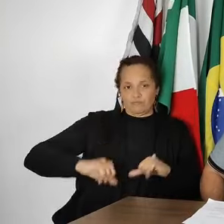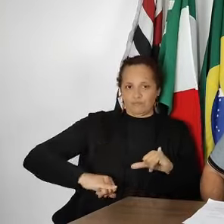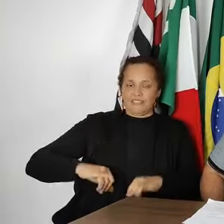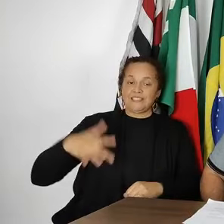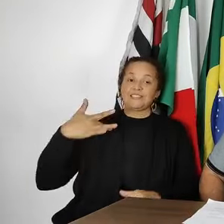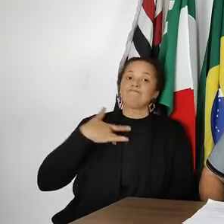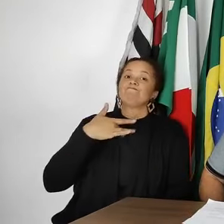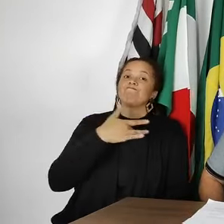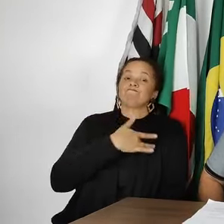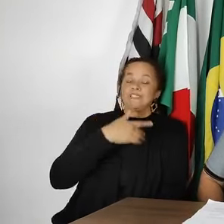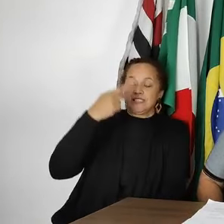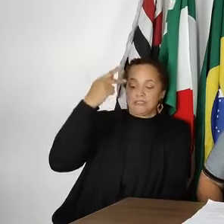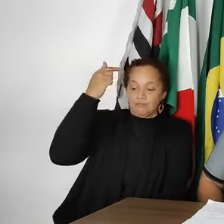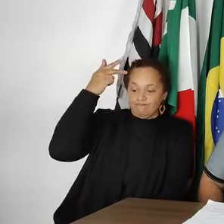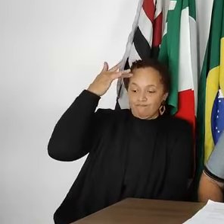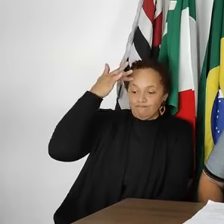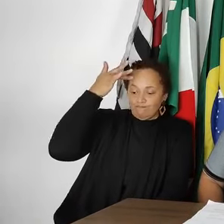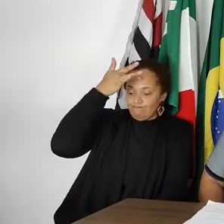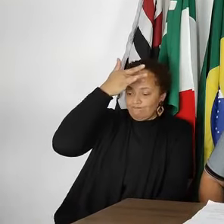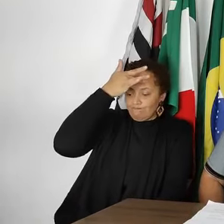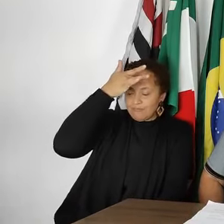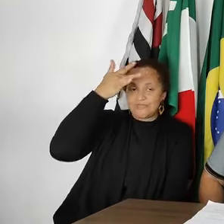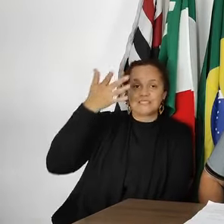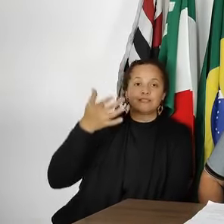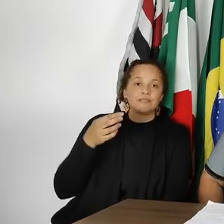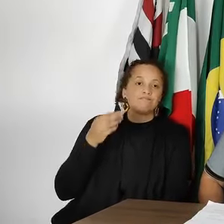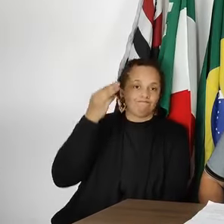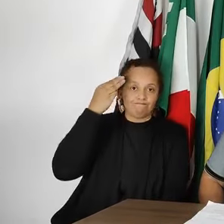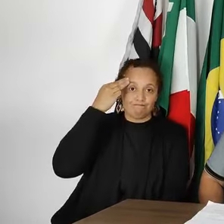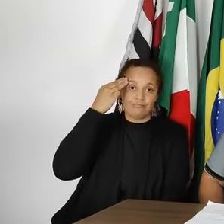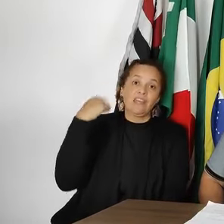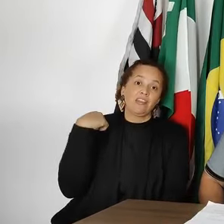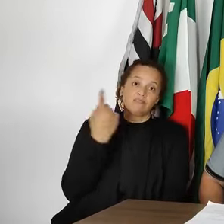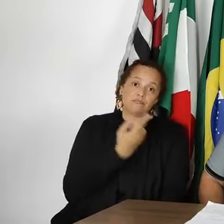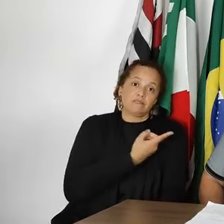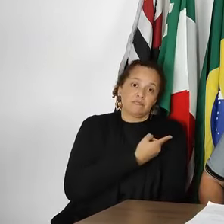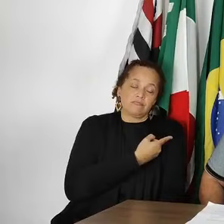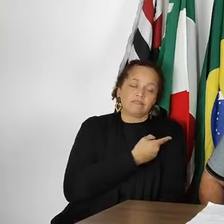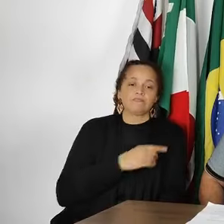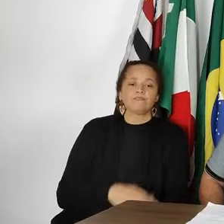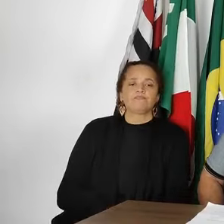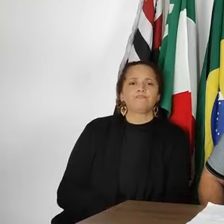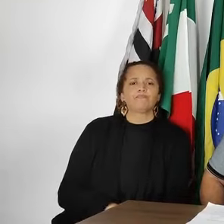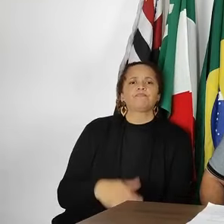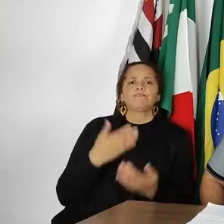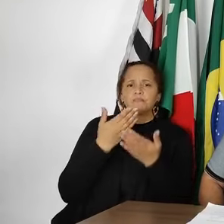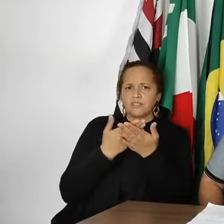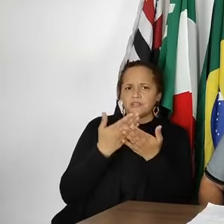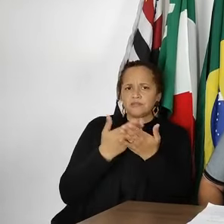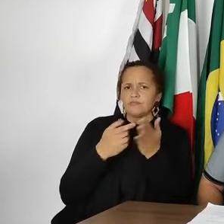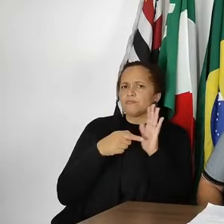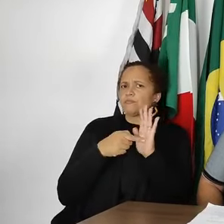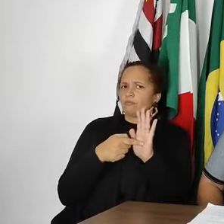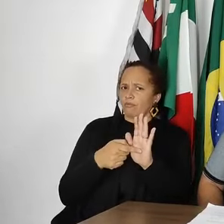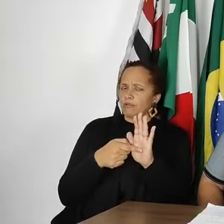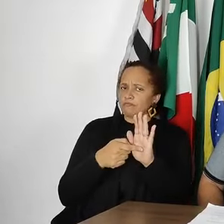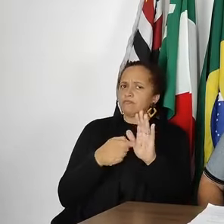saúde psicológica, a nossa mente, né? Estudos têm indicado que desde a